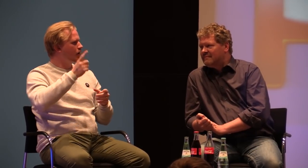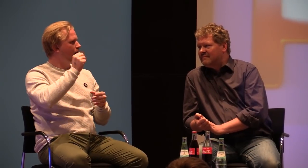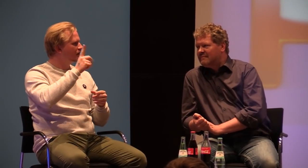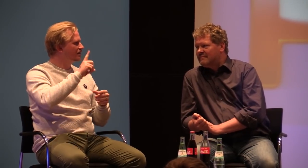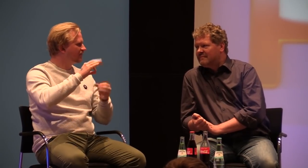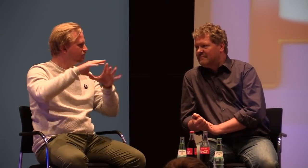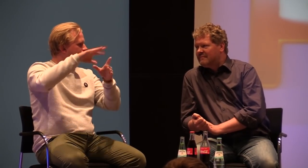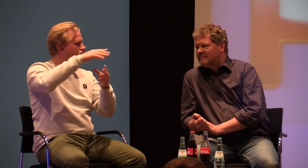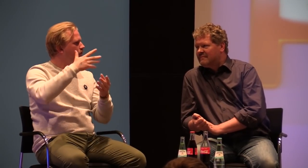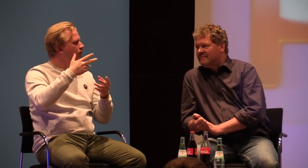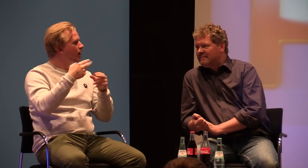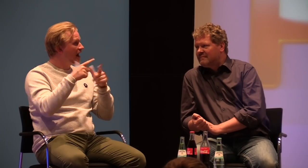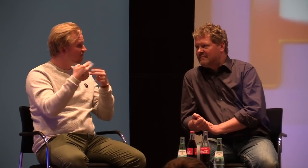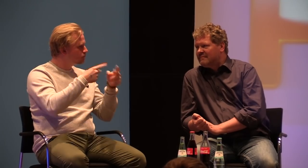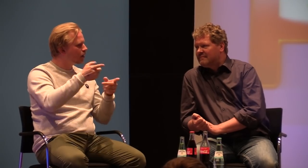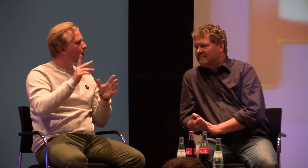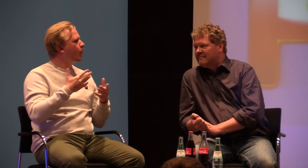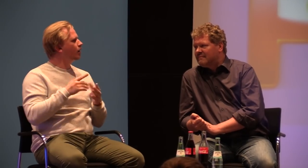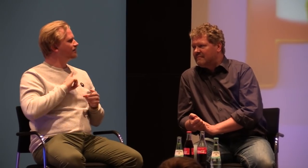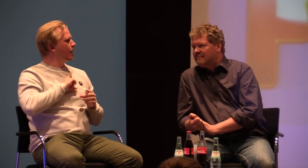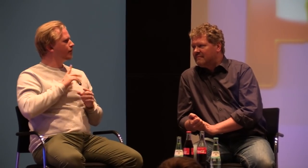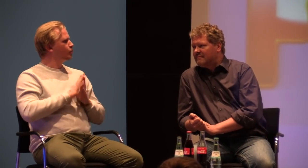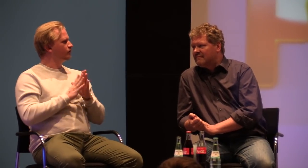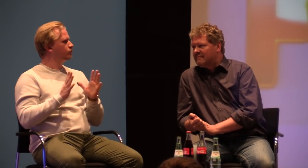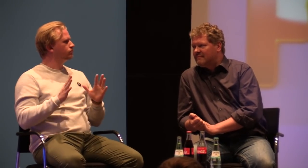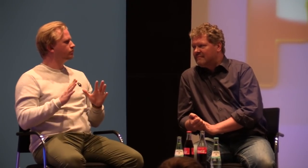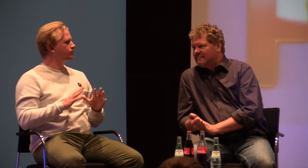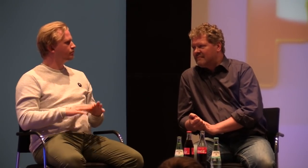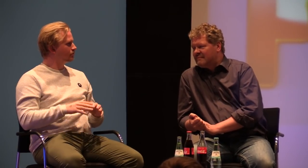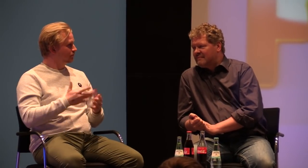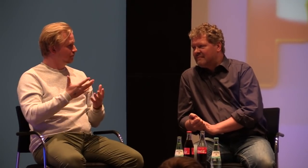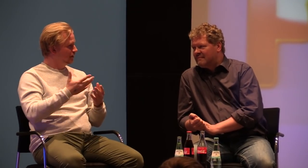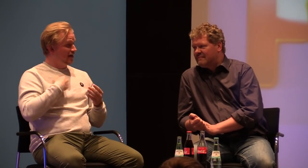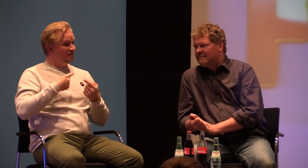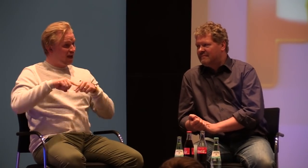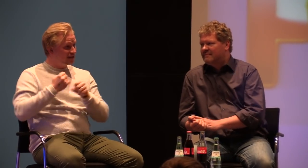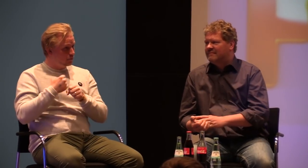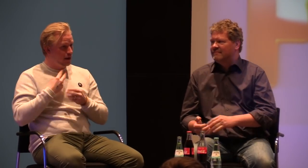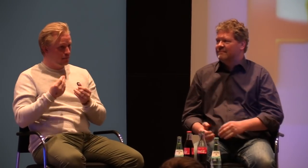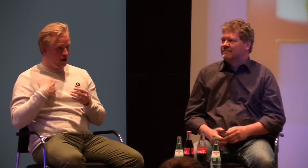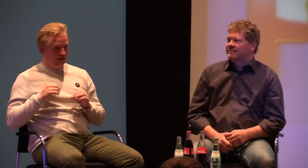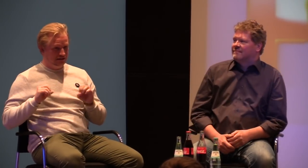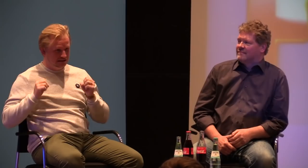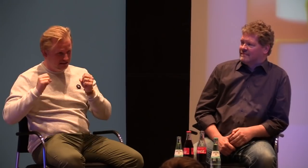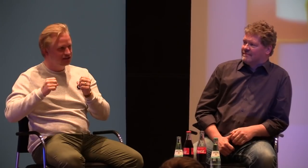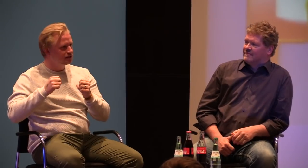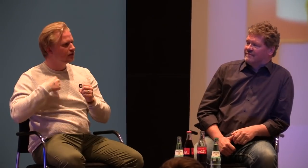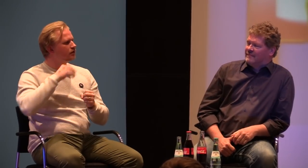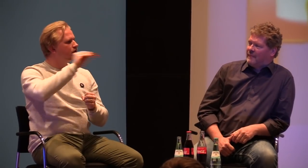Gruppe. Möglicherweise haben die einzelnen Gruppenmitglieder da vielleicht auch wenig Zeit, das weiß ich nicht genau. Und das ist natürlich ein bisschen schade, dass da die Motivation scheinbar